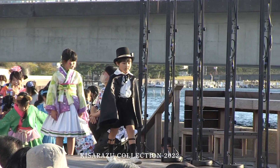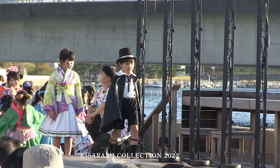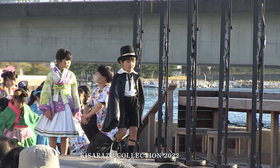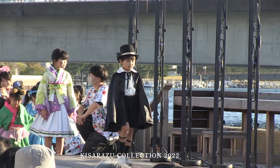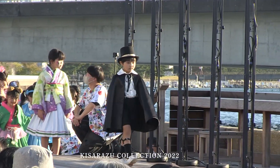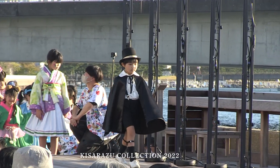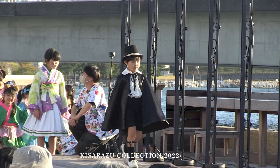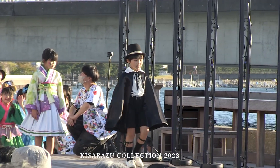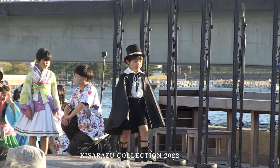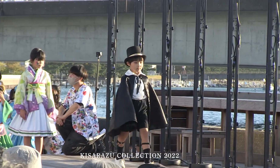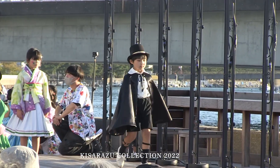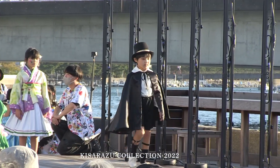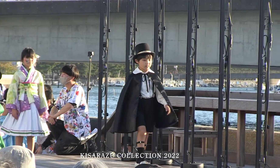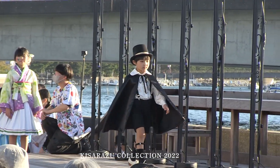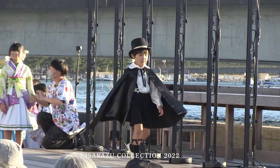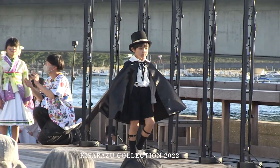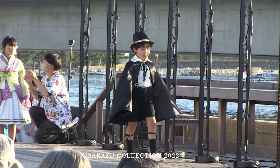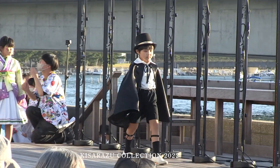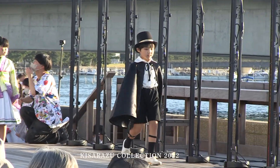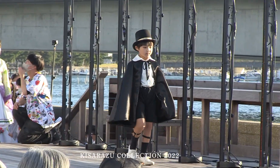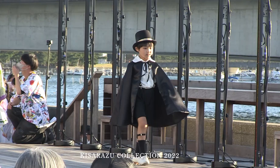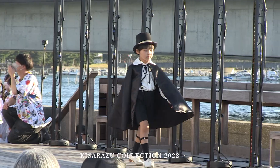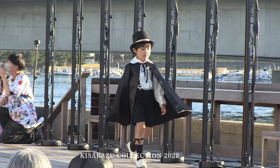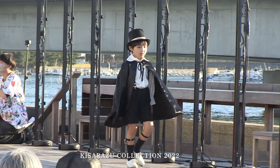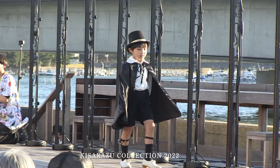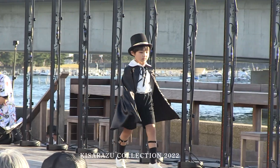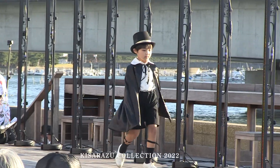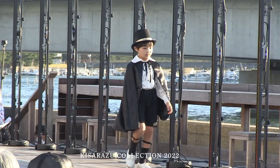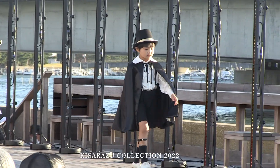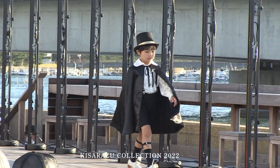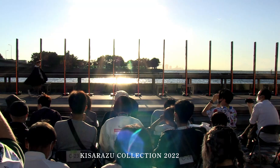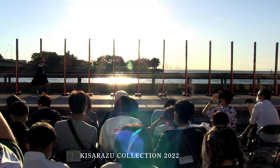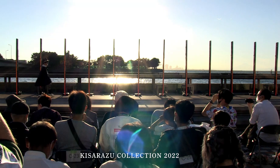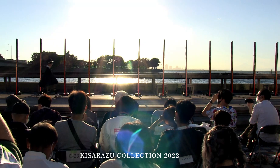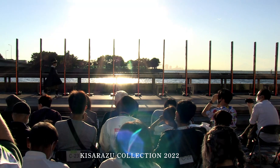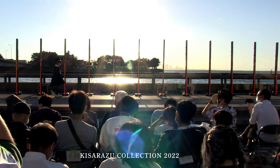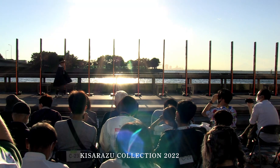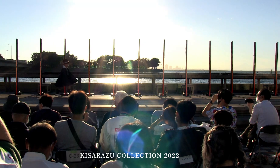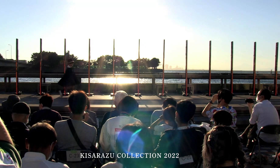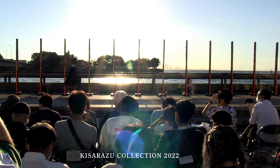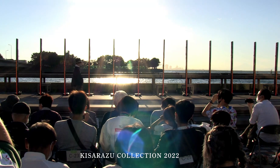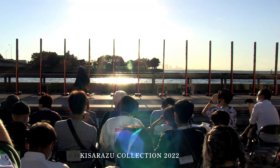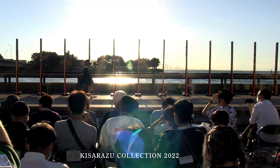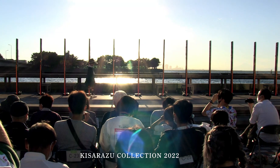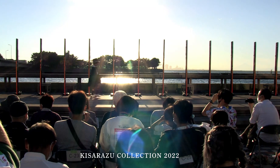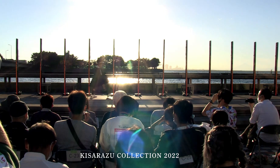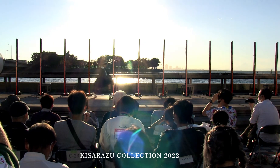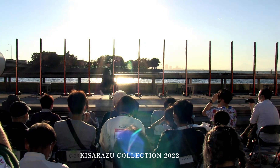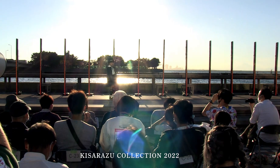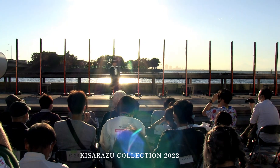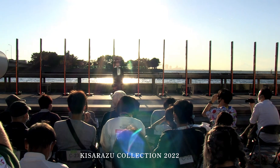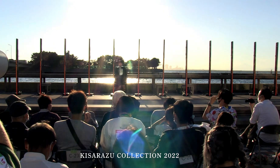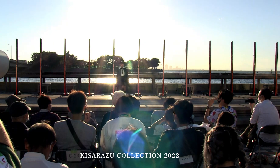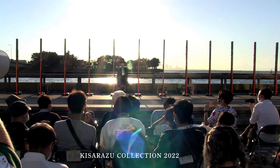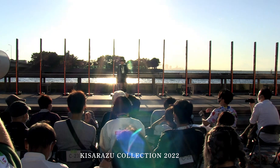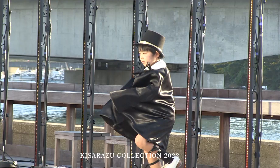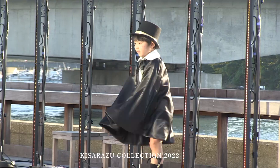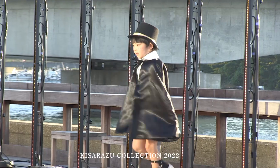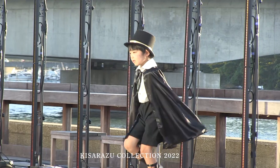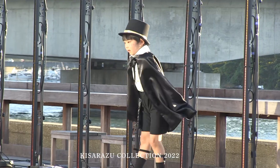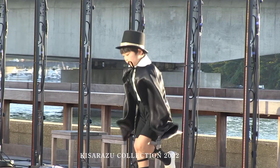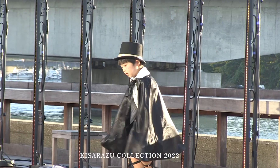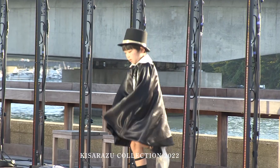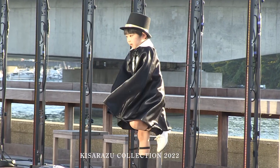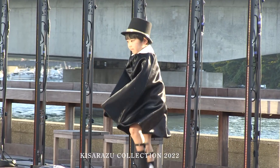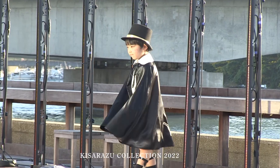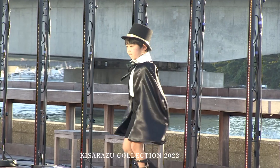中村宗太郎くん、浜谷小学校2年生。今日はか